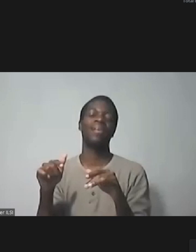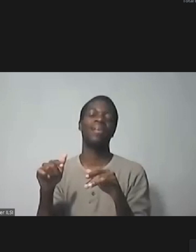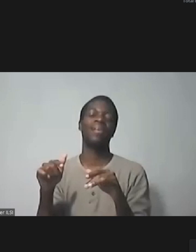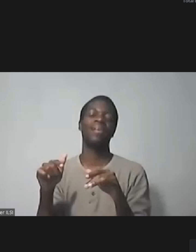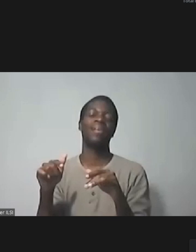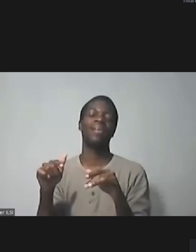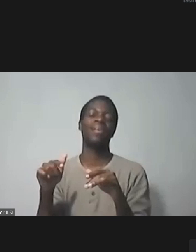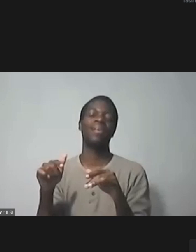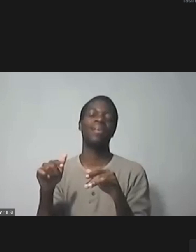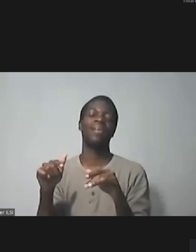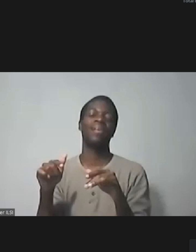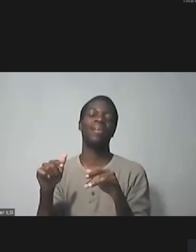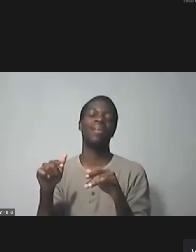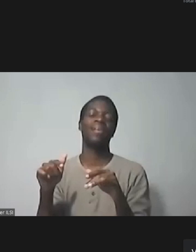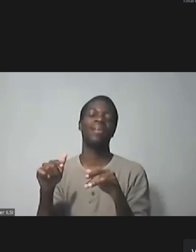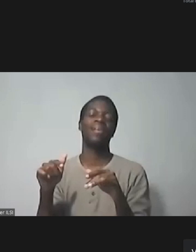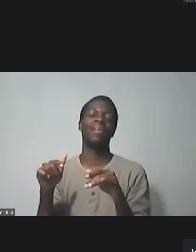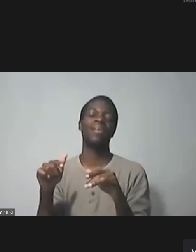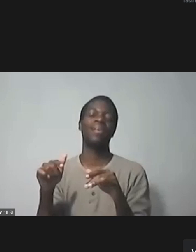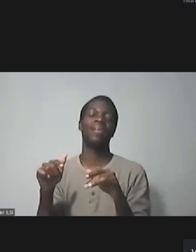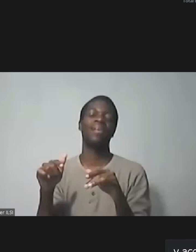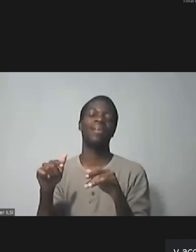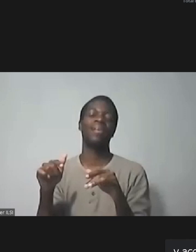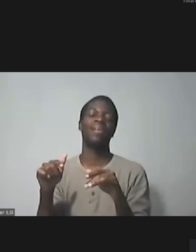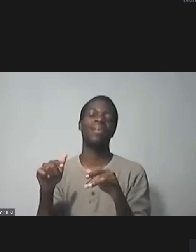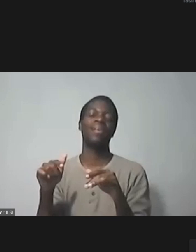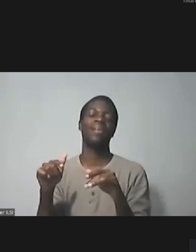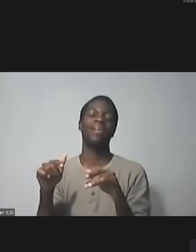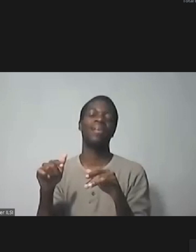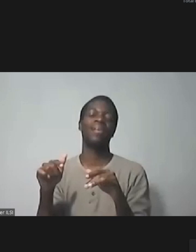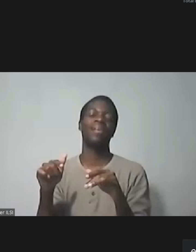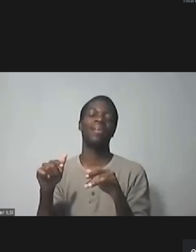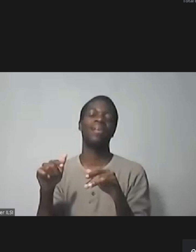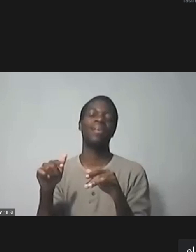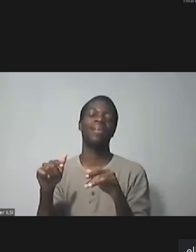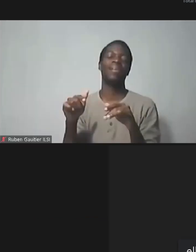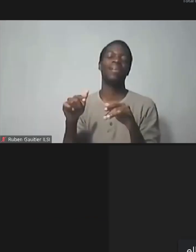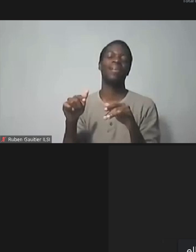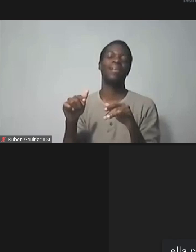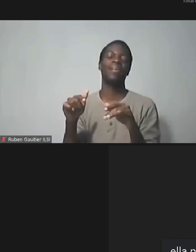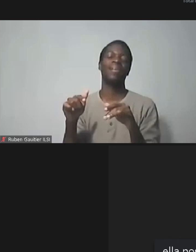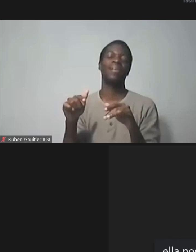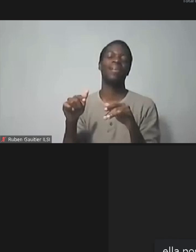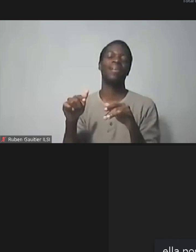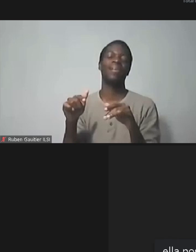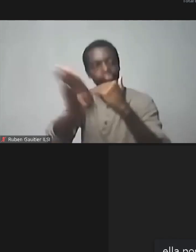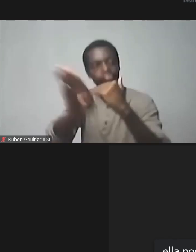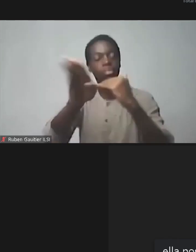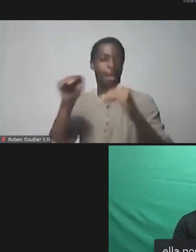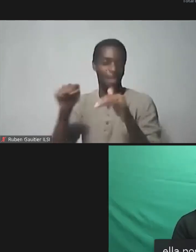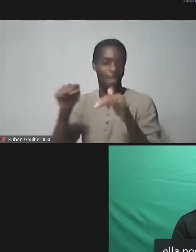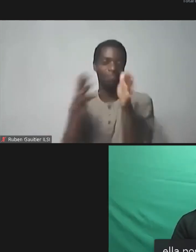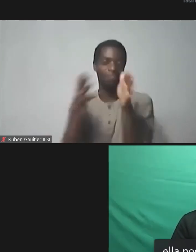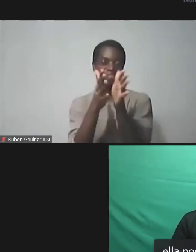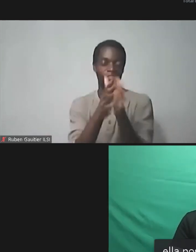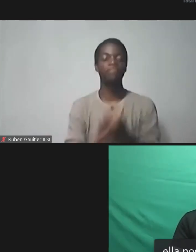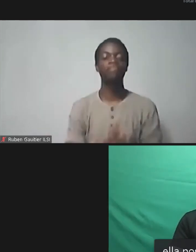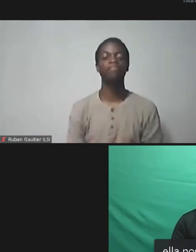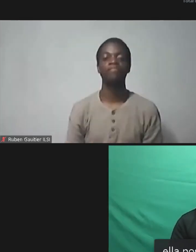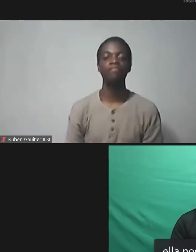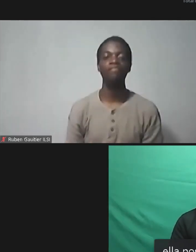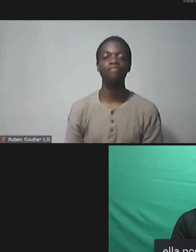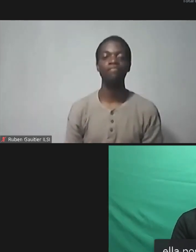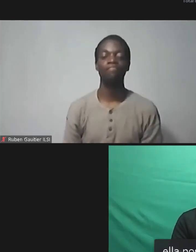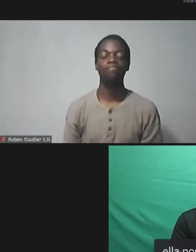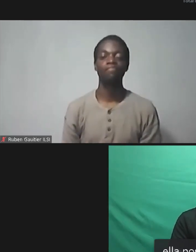justicia. Ella un poco lo que nos va a hablar en este caso es de la ausencia de justamente esta recopilación de